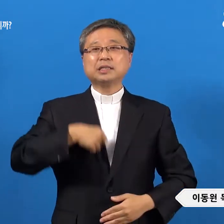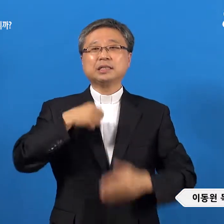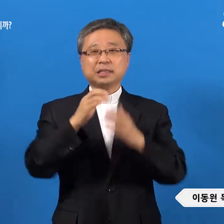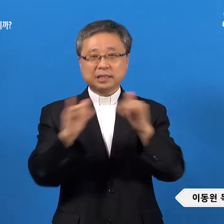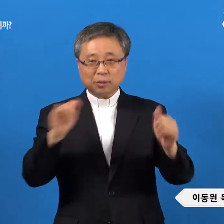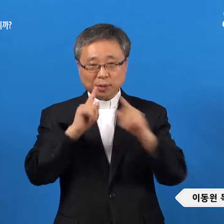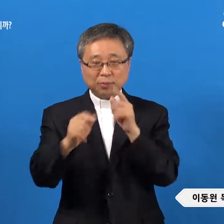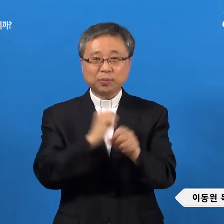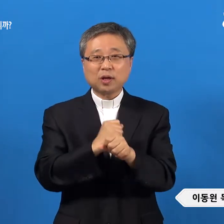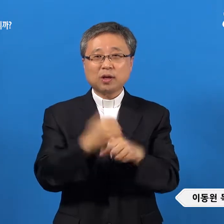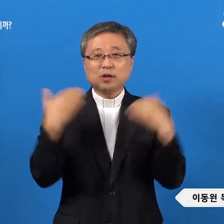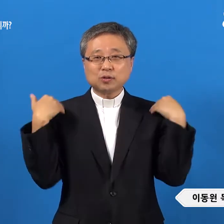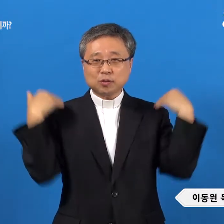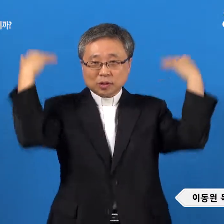성숙한 사람을 가르쳐서